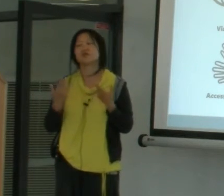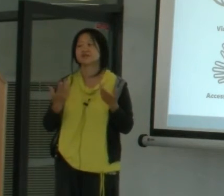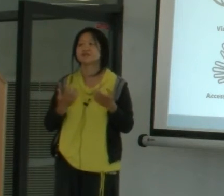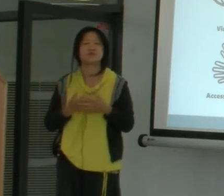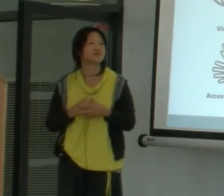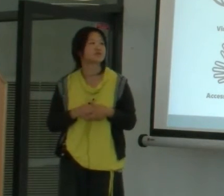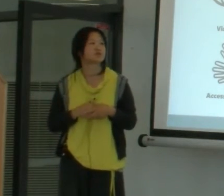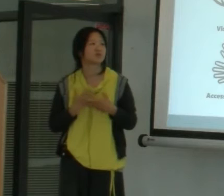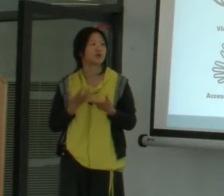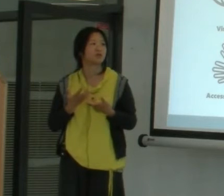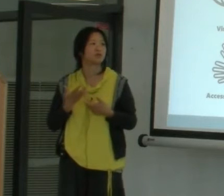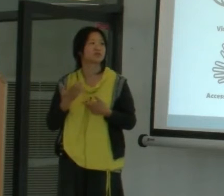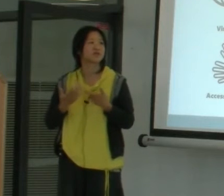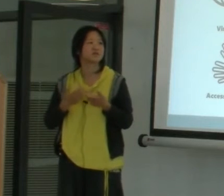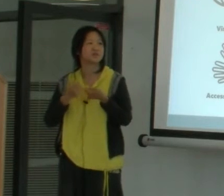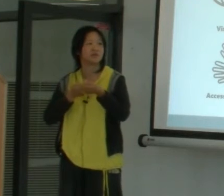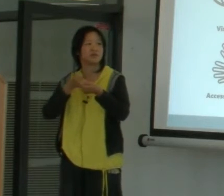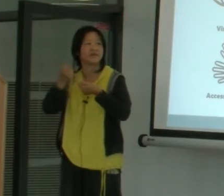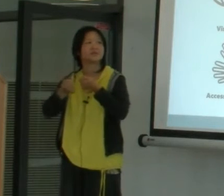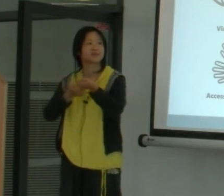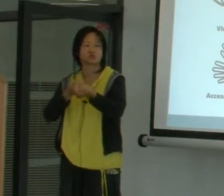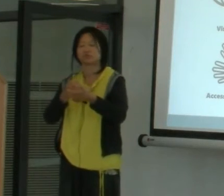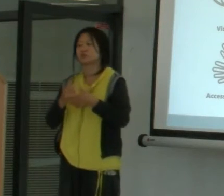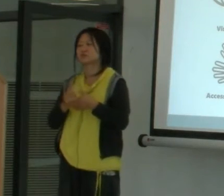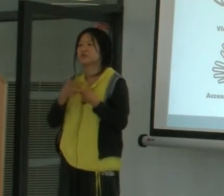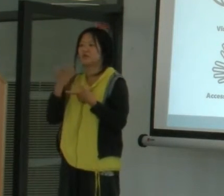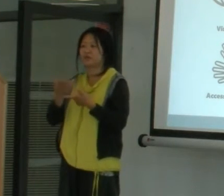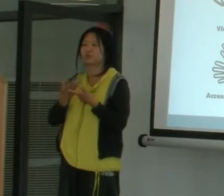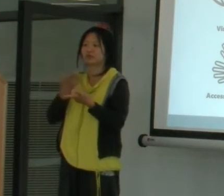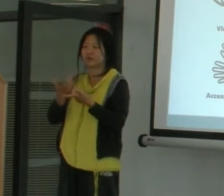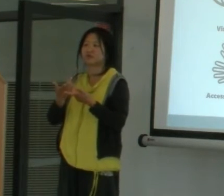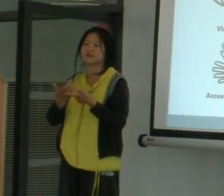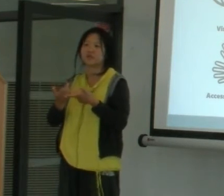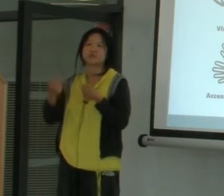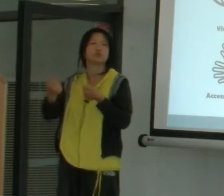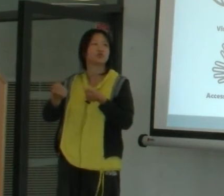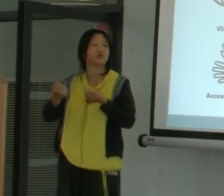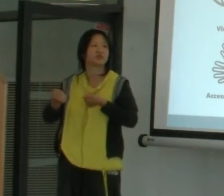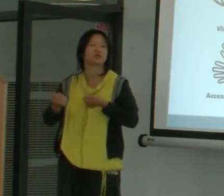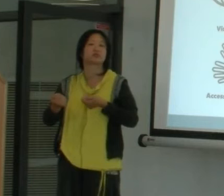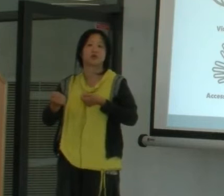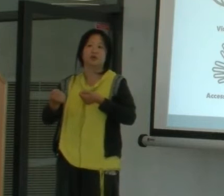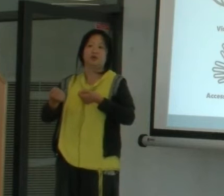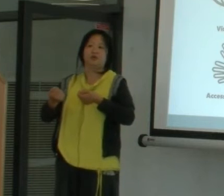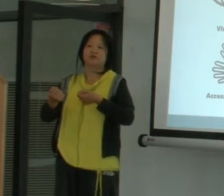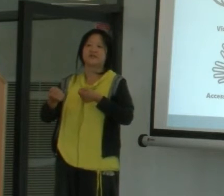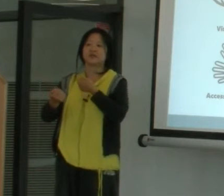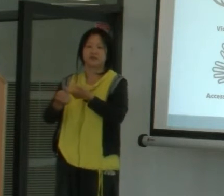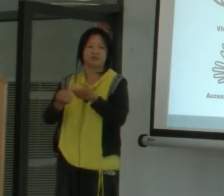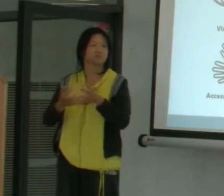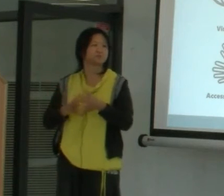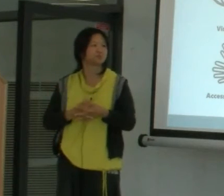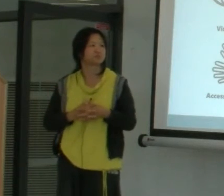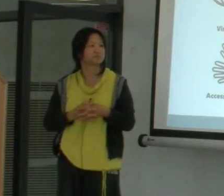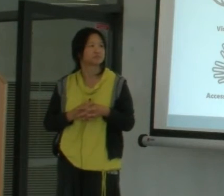Non, oui, l'accessibilité, c'est quoi? C'est pas le handicap, c'est l'adaptation. Donc, c'est pas le fait de pointer un handicap, c'est plutôt le fait de